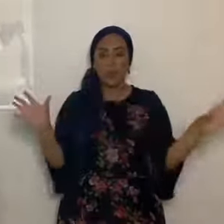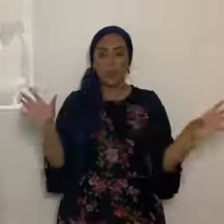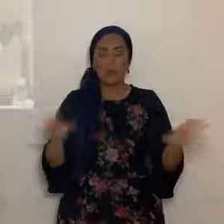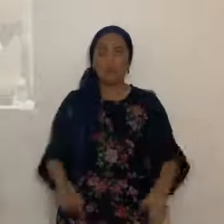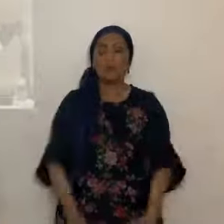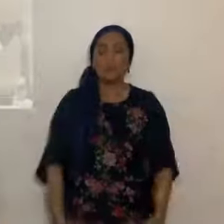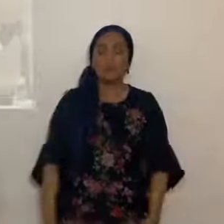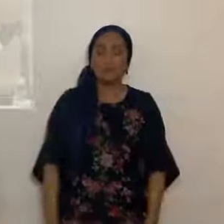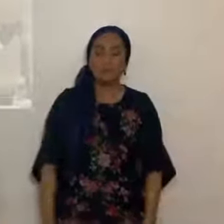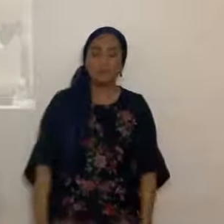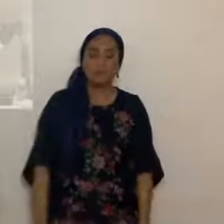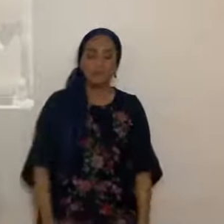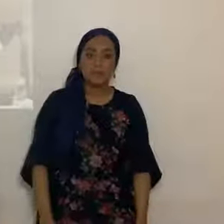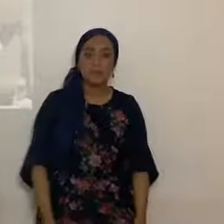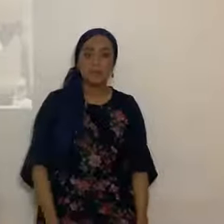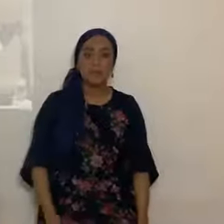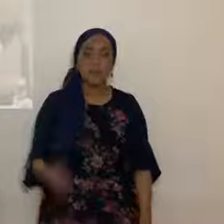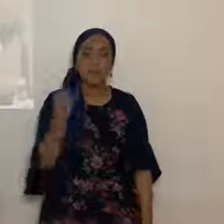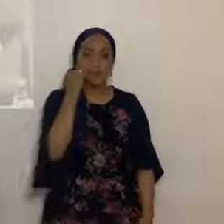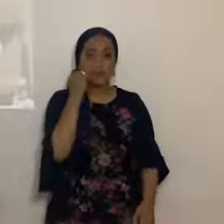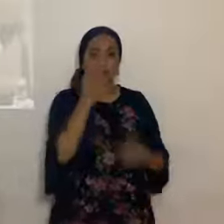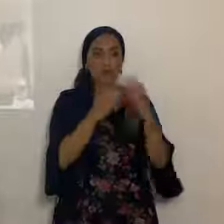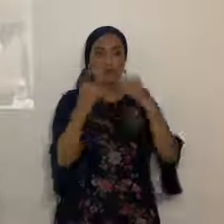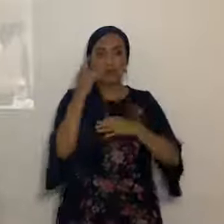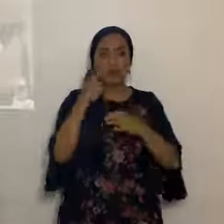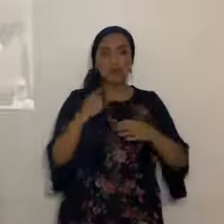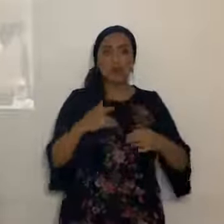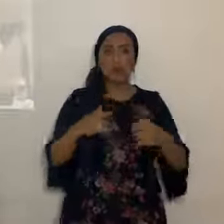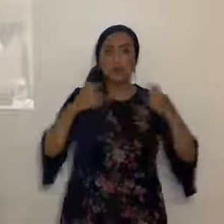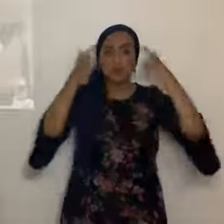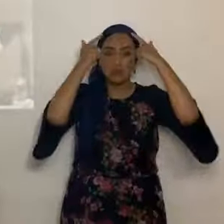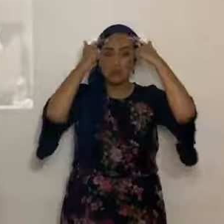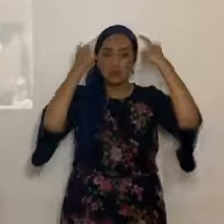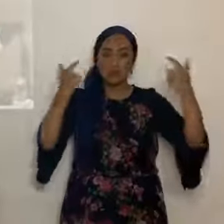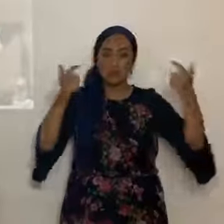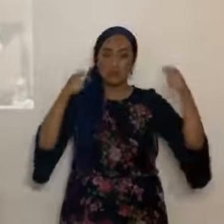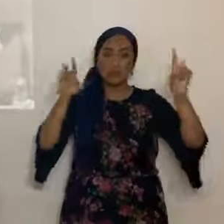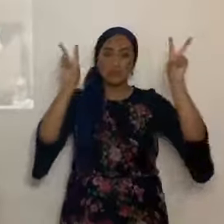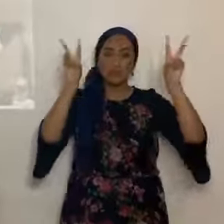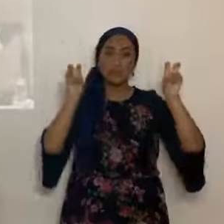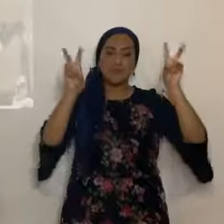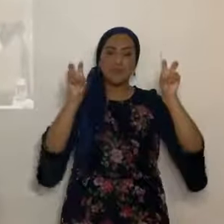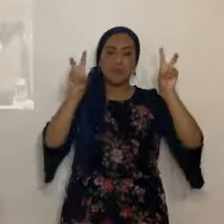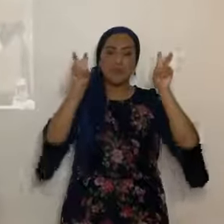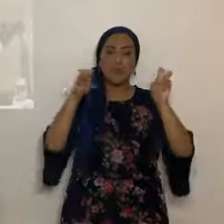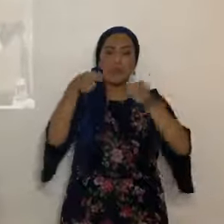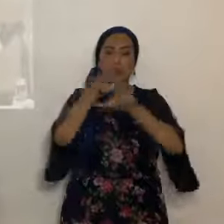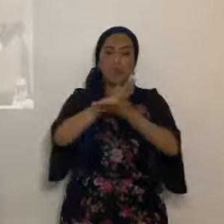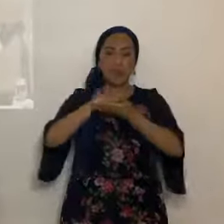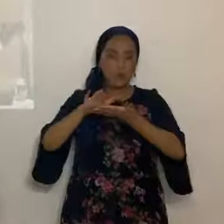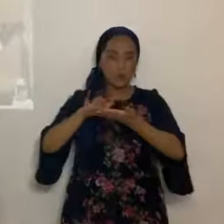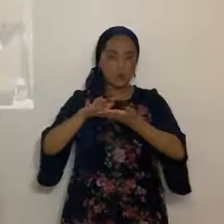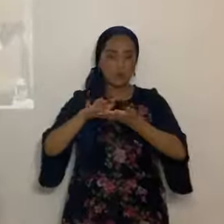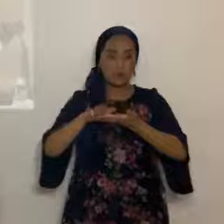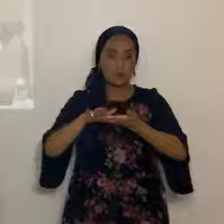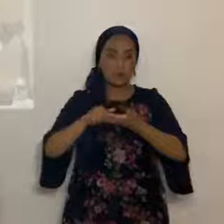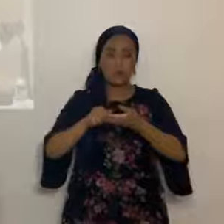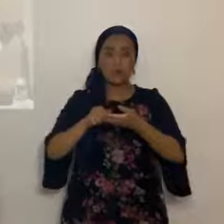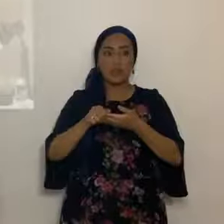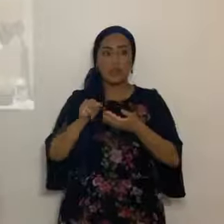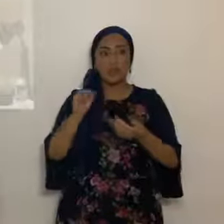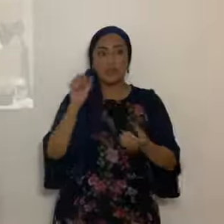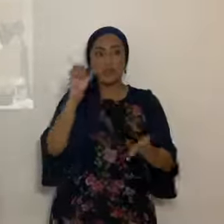puede. El ser orgulloso, el aparentar santidad,